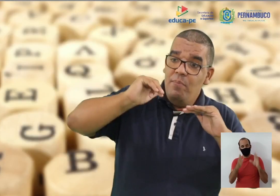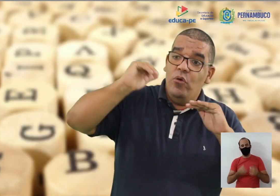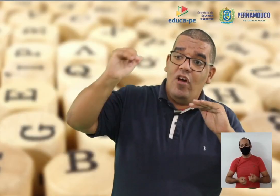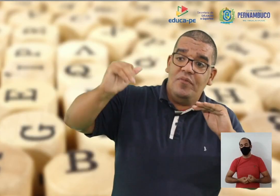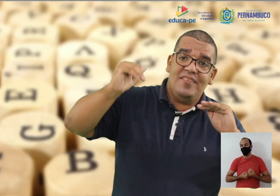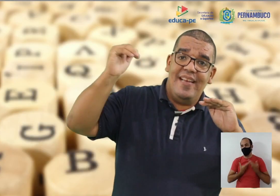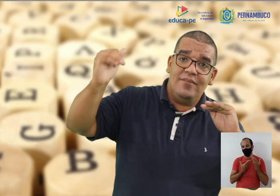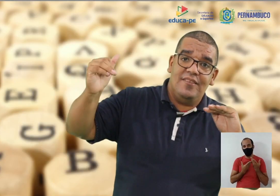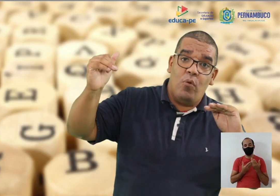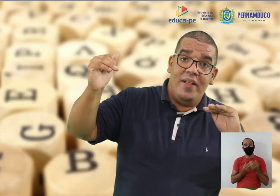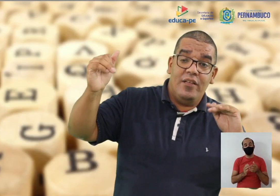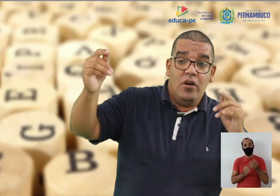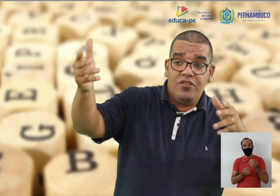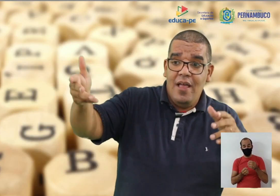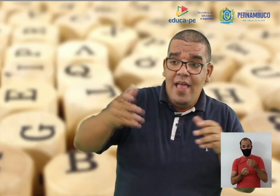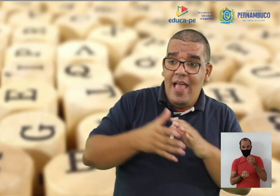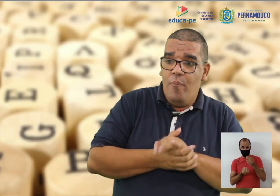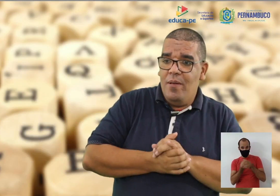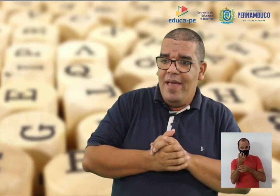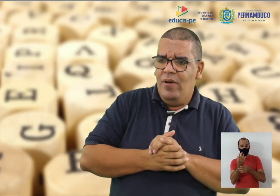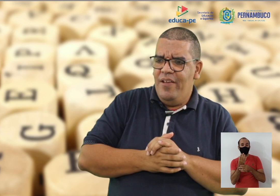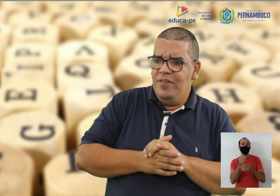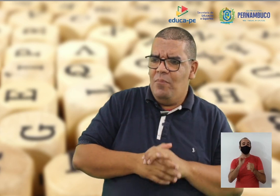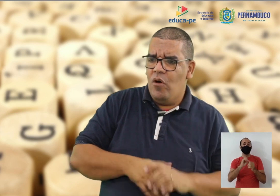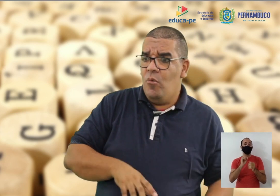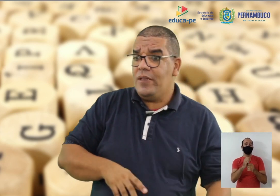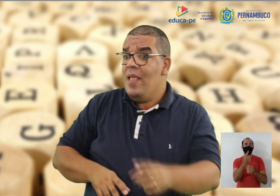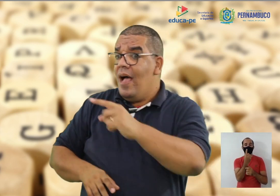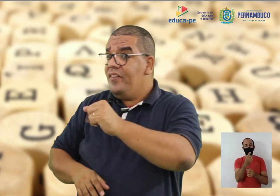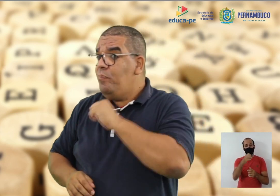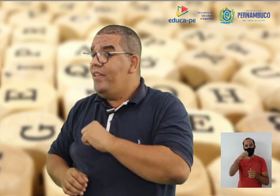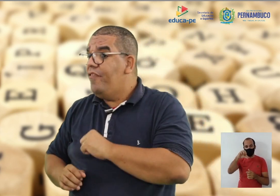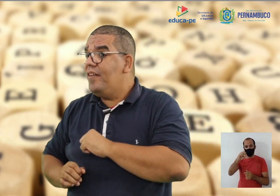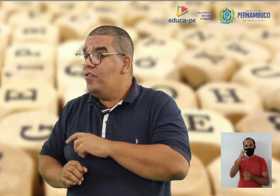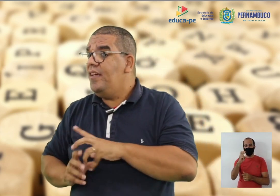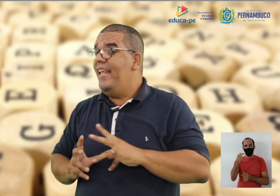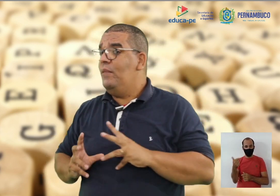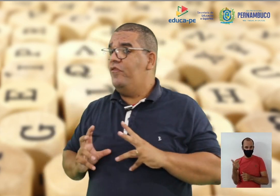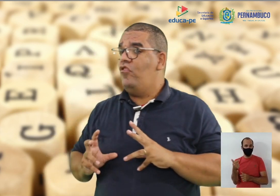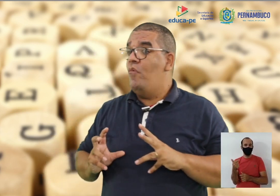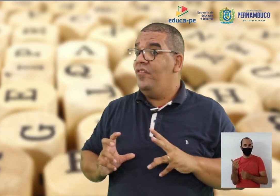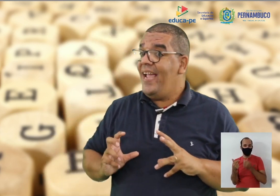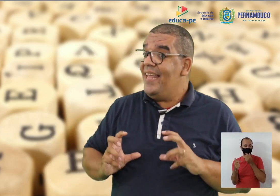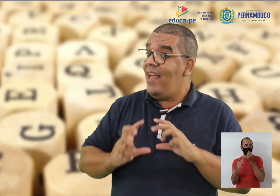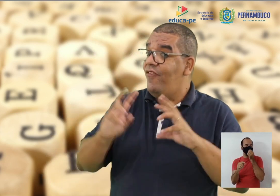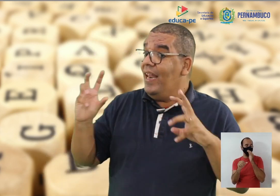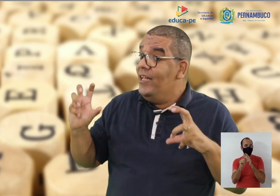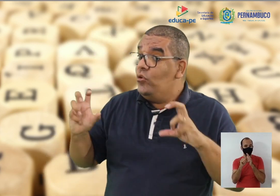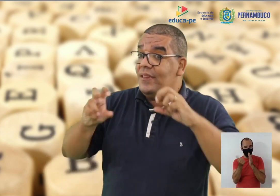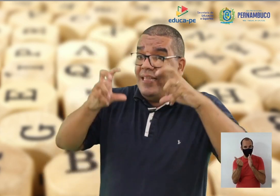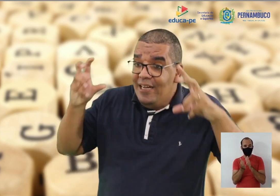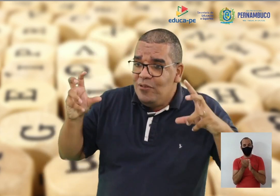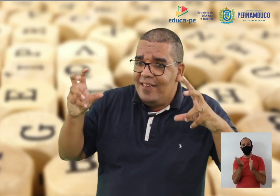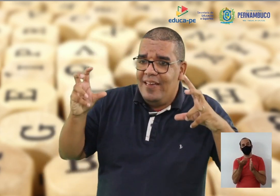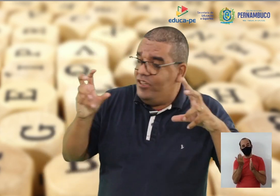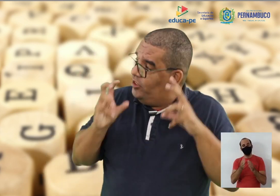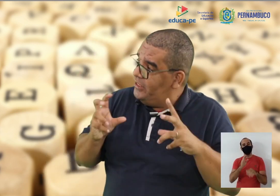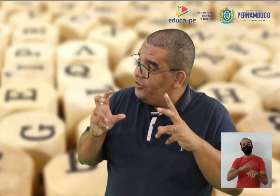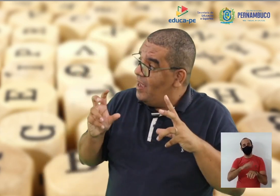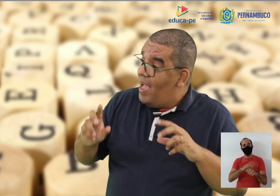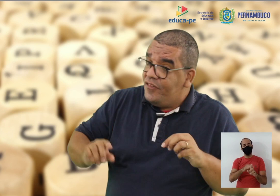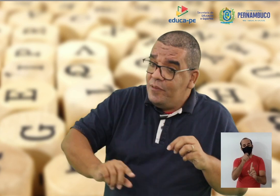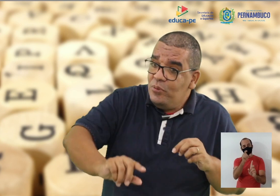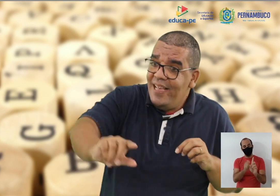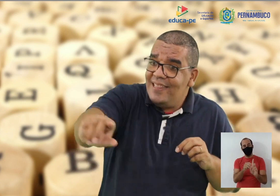livro de 1952, é o primeiro livro de Mauro Mota. A gente podia fazer o seguinte, professor Robson, já que a gente está falando tanto das